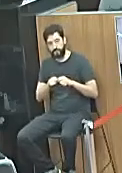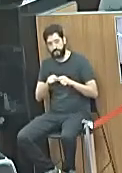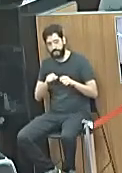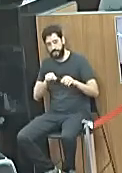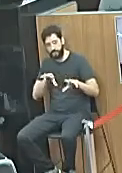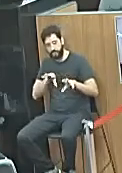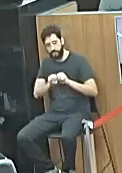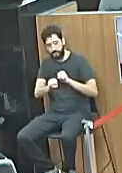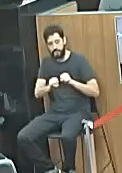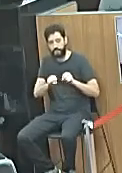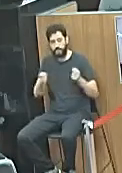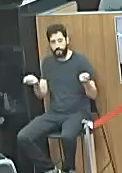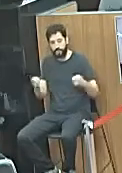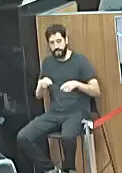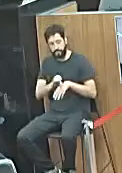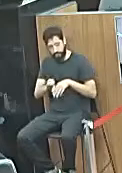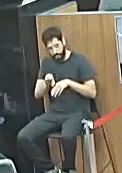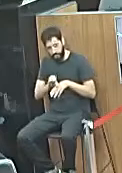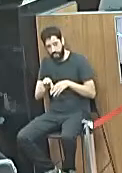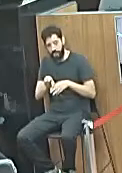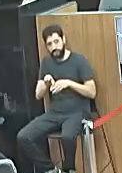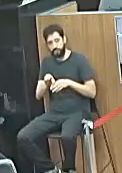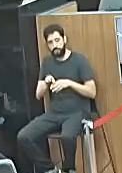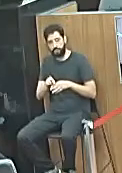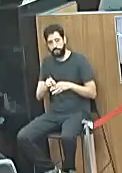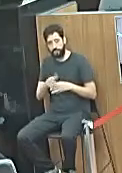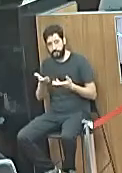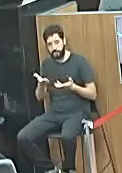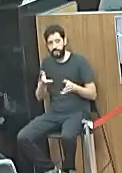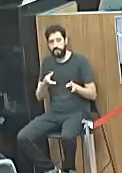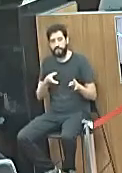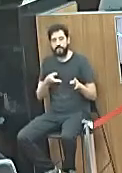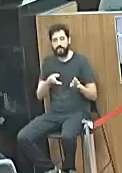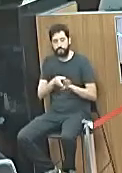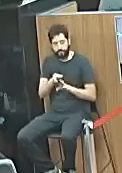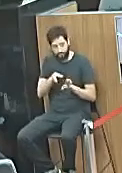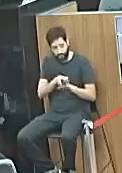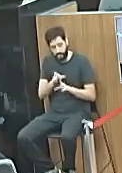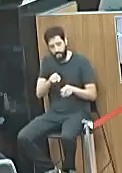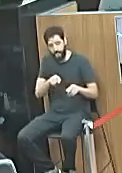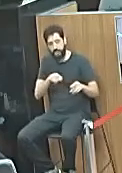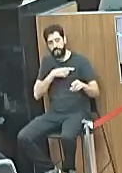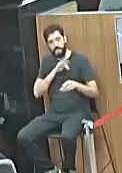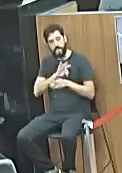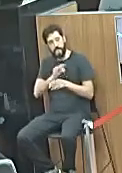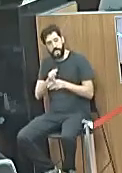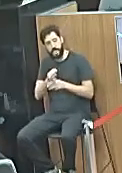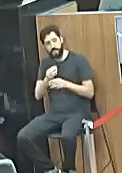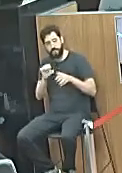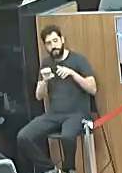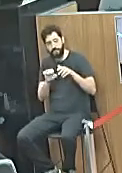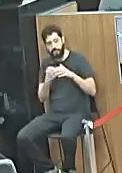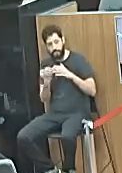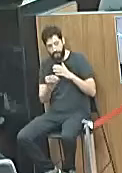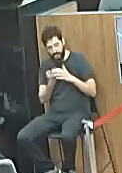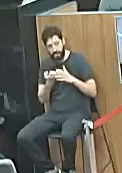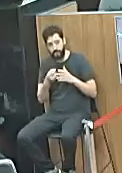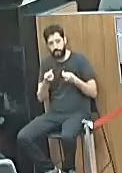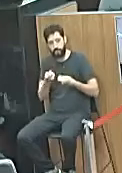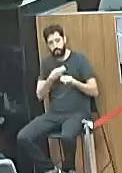capaz a ação e assessoramento técnico destinados aos empreendimentos econômicos solidários